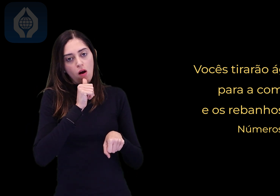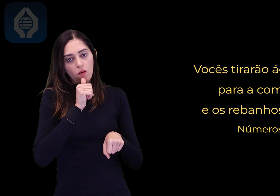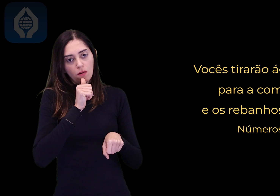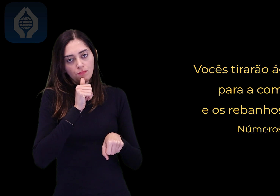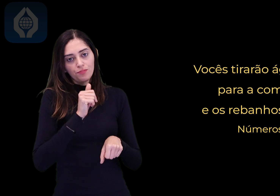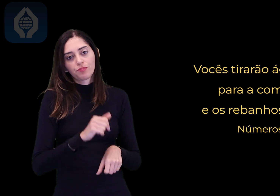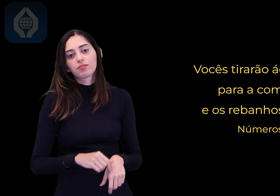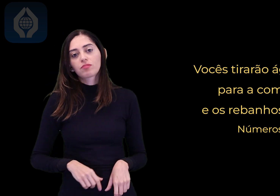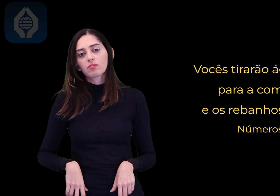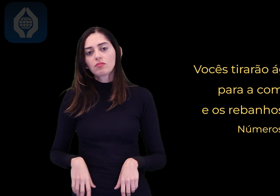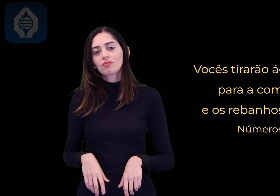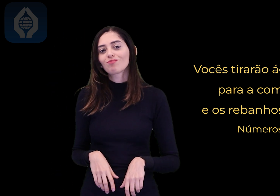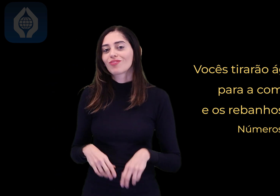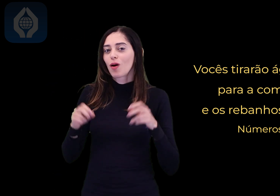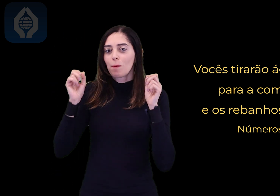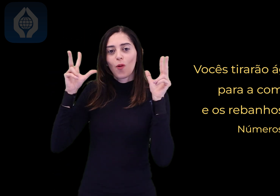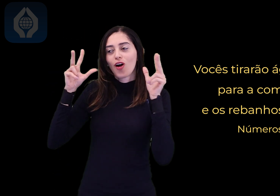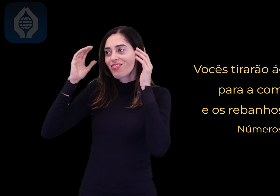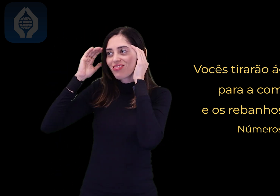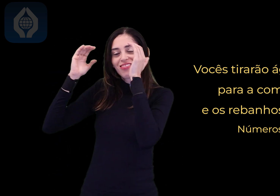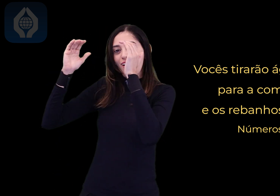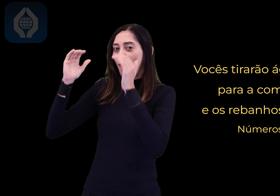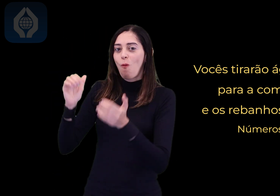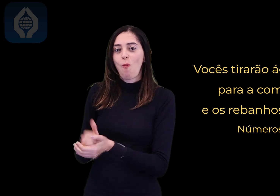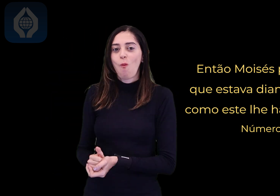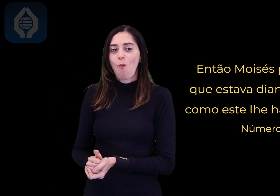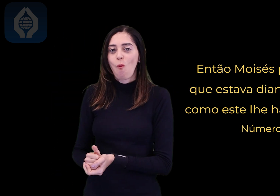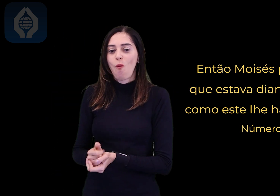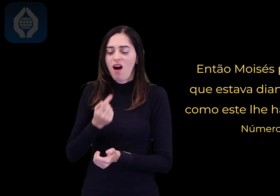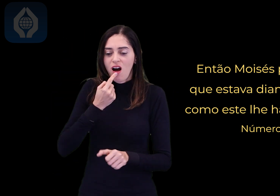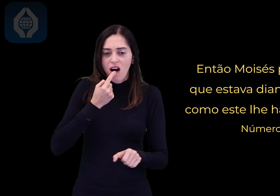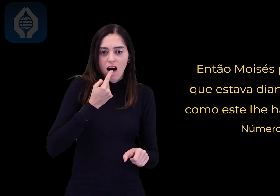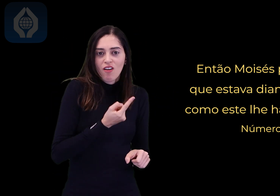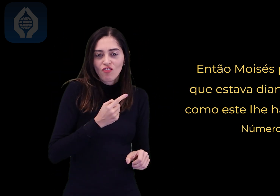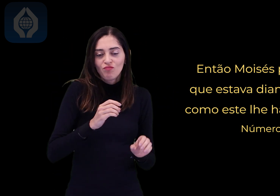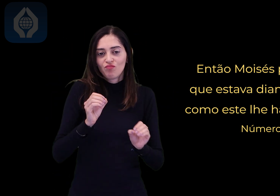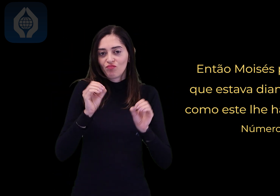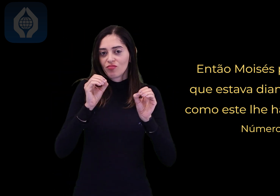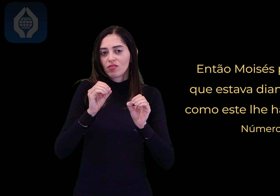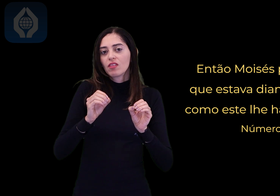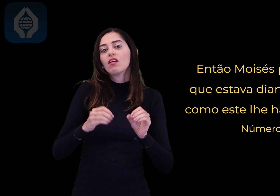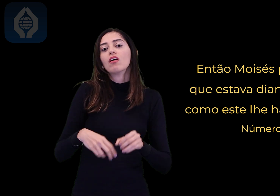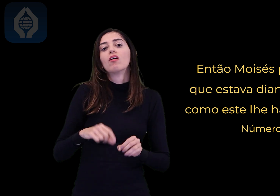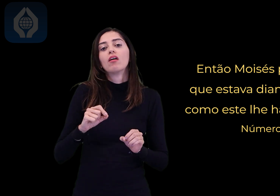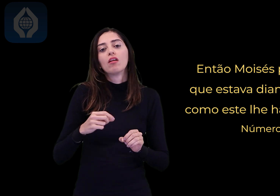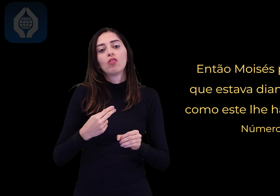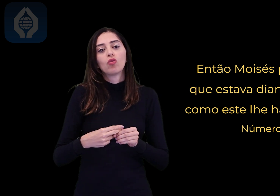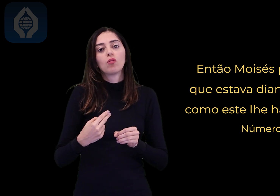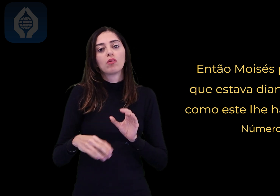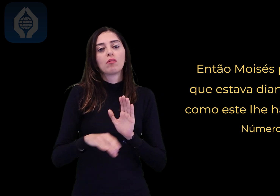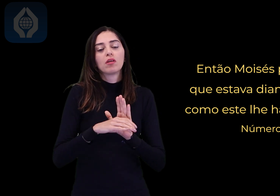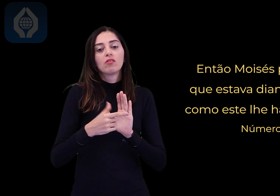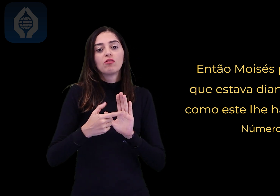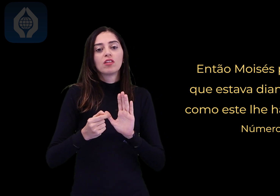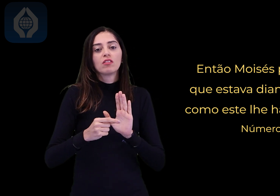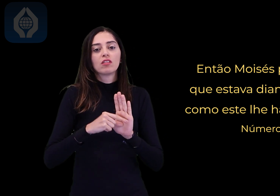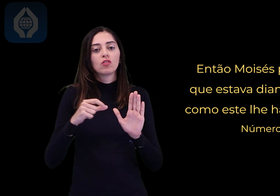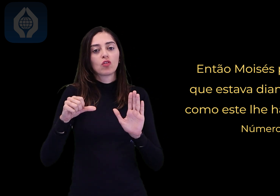exatamente o modo como deviam ser feito. Moisés desobedeceu. Escuta o que aconteceu em Números 20, de 9 a